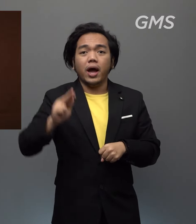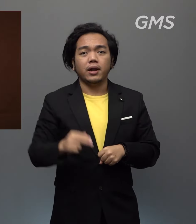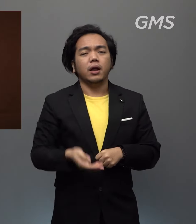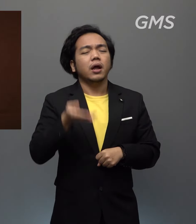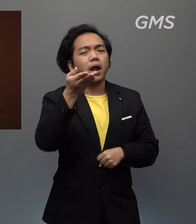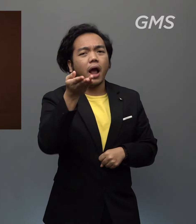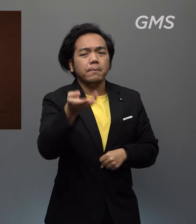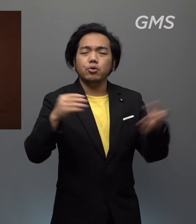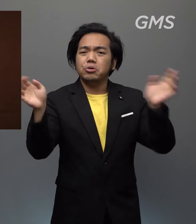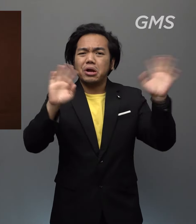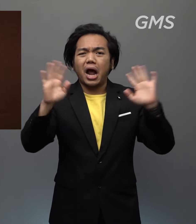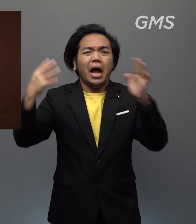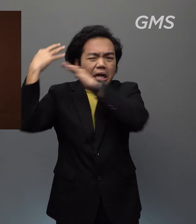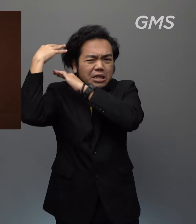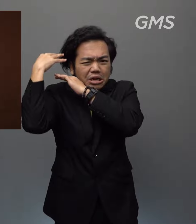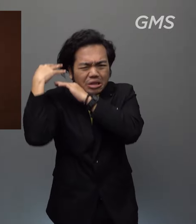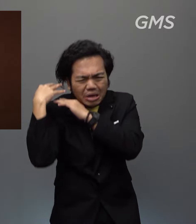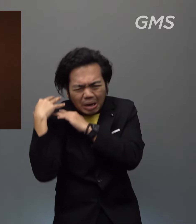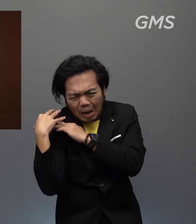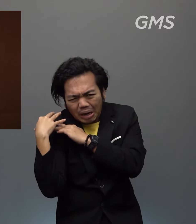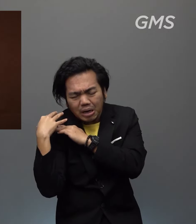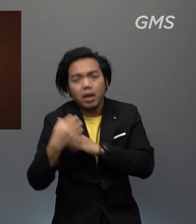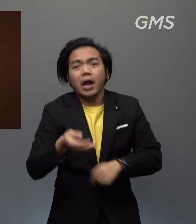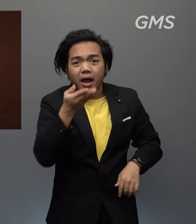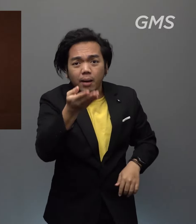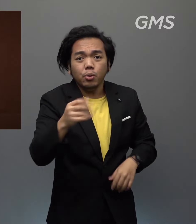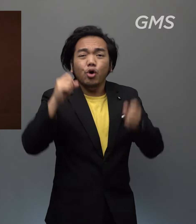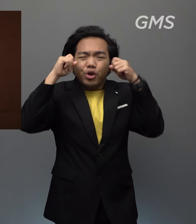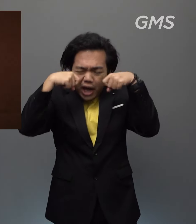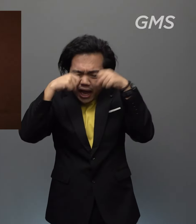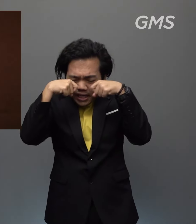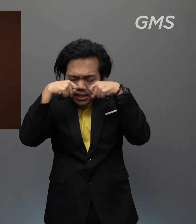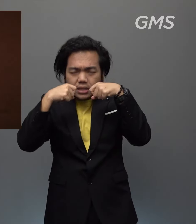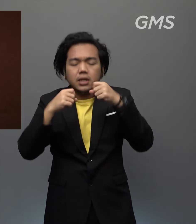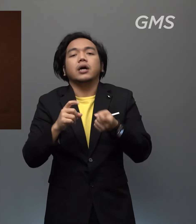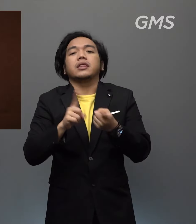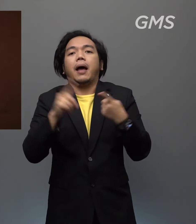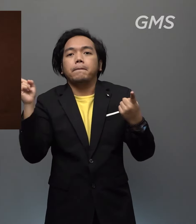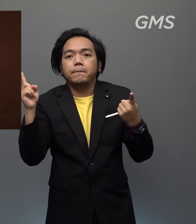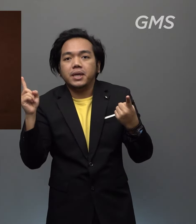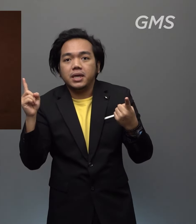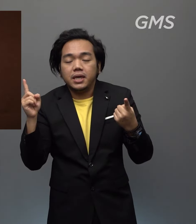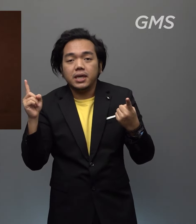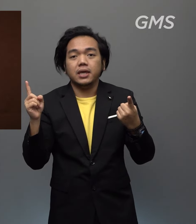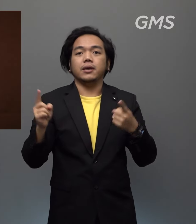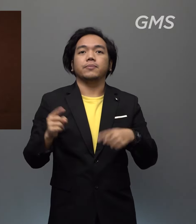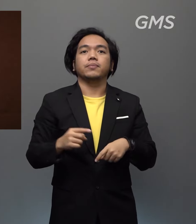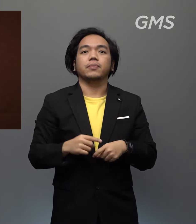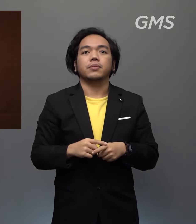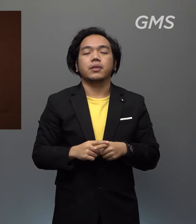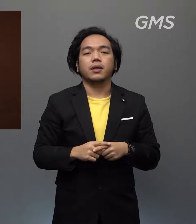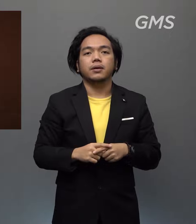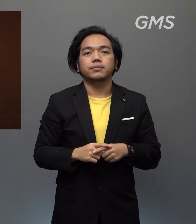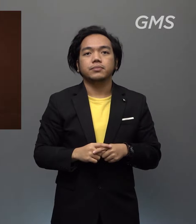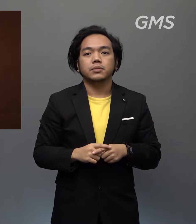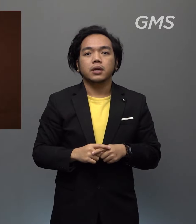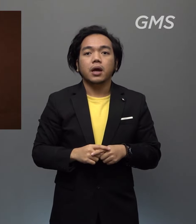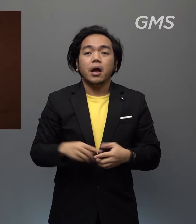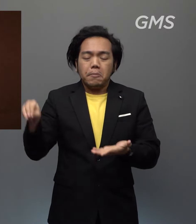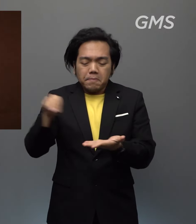bawah, tapi mungkin mereka juga, kita juga bisa menangis di dalam kondisi sulit ini. Hanya bedanya seperti yang Mazmur